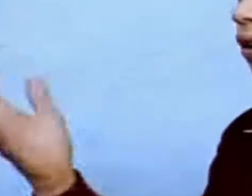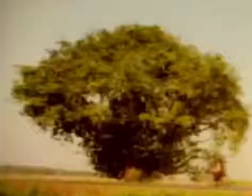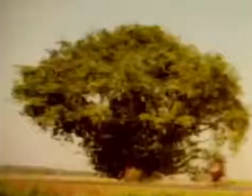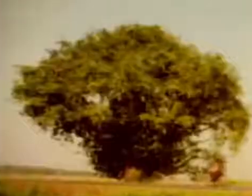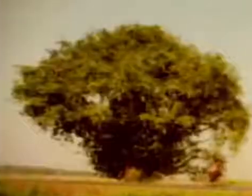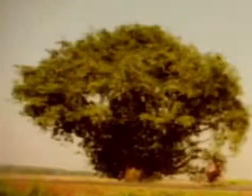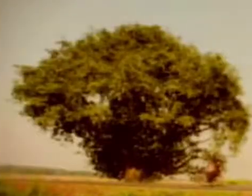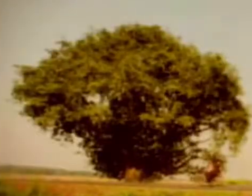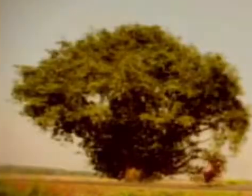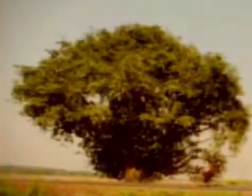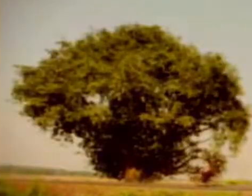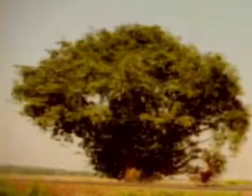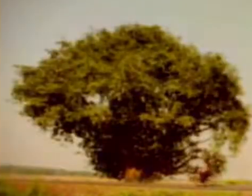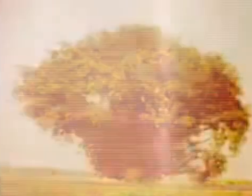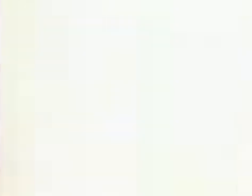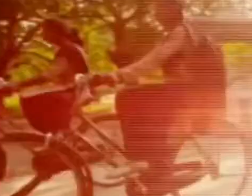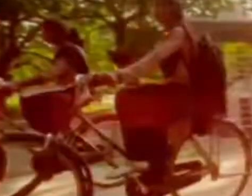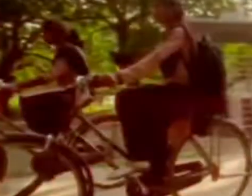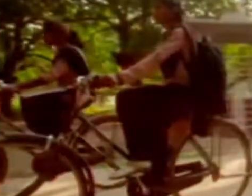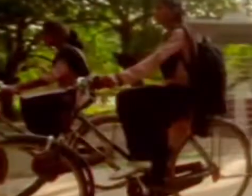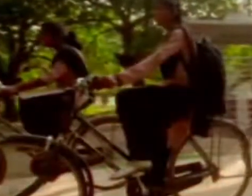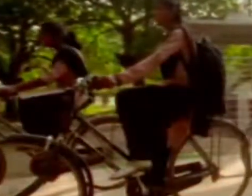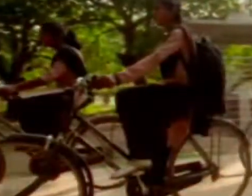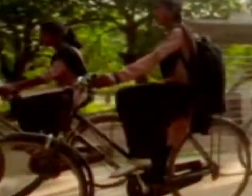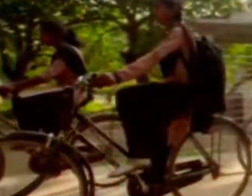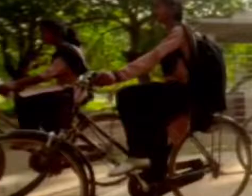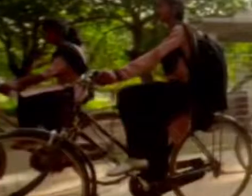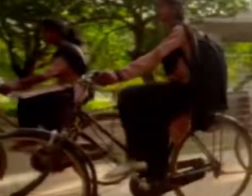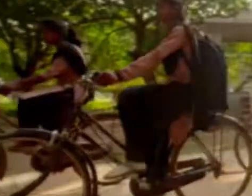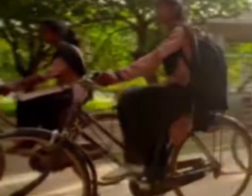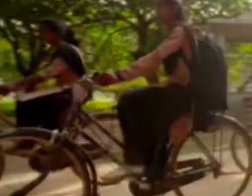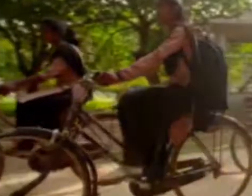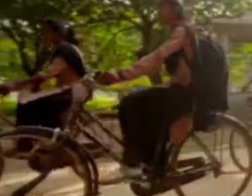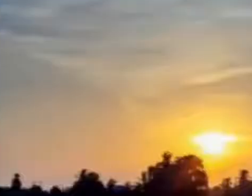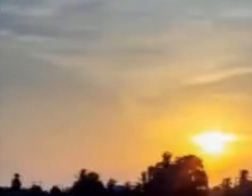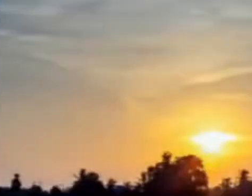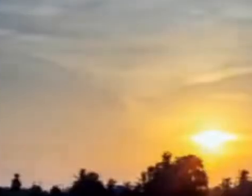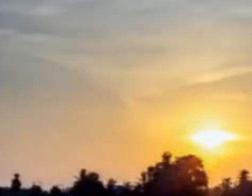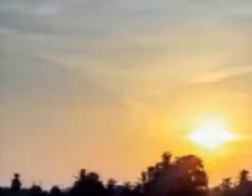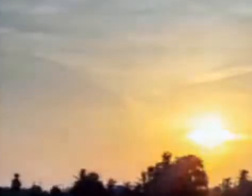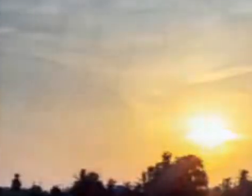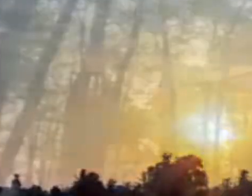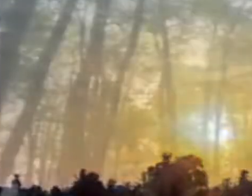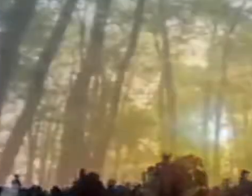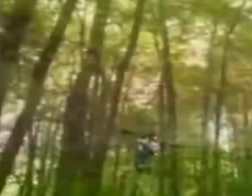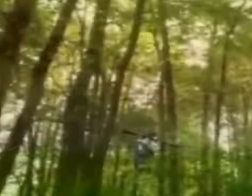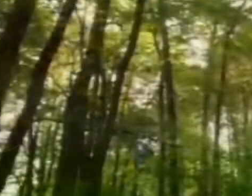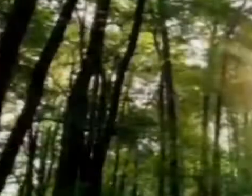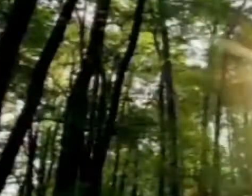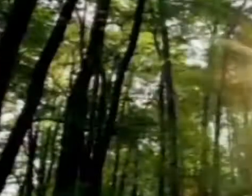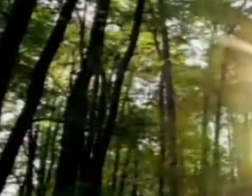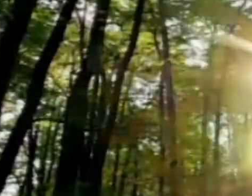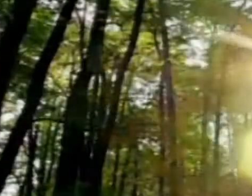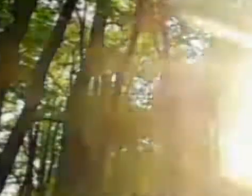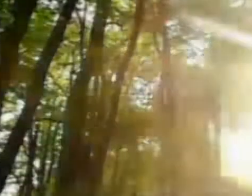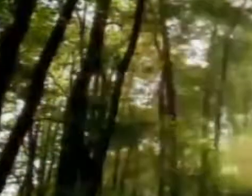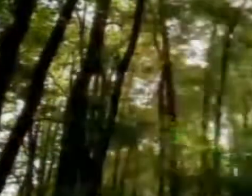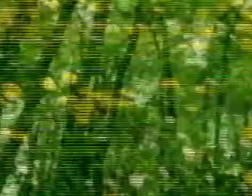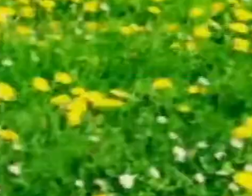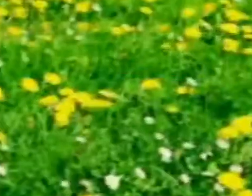अपना रास्ता स्वयं चुने। जीवन ये प्रकाशित करने, राहों को